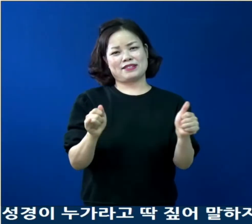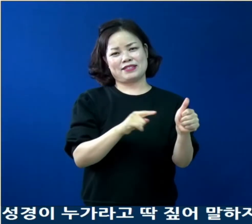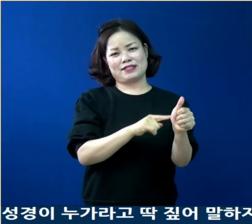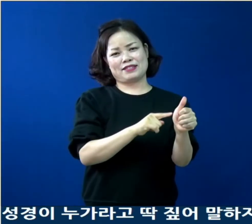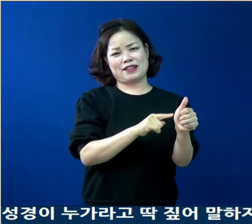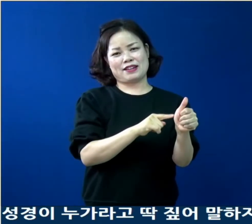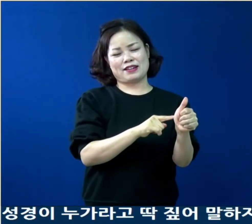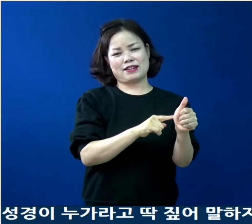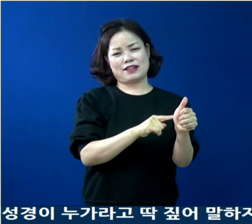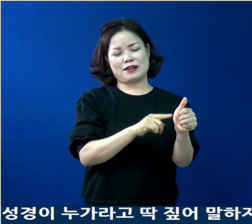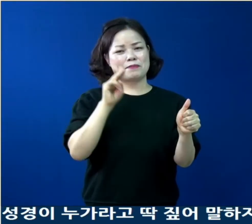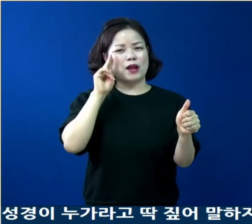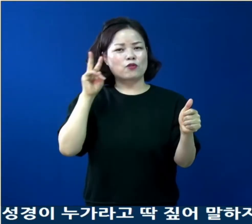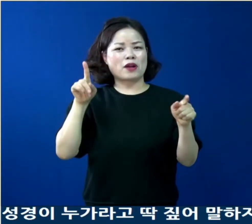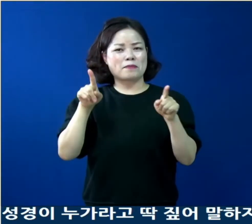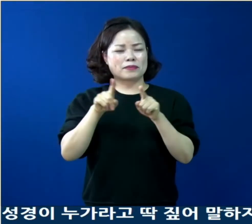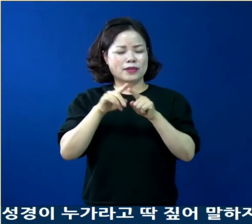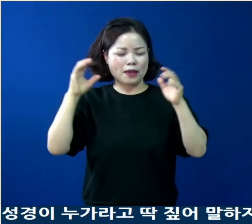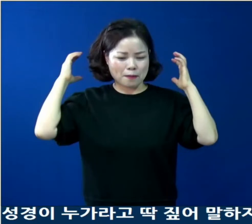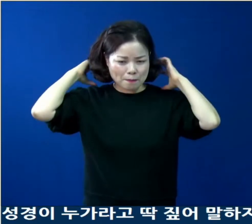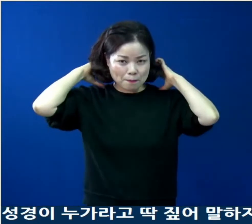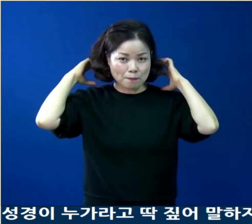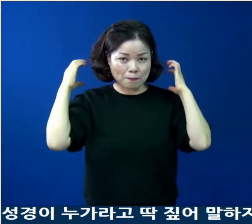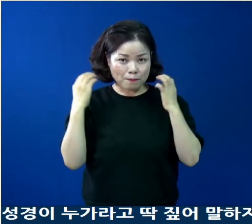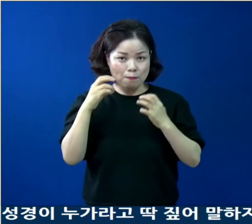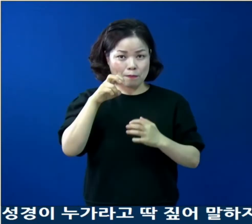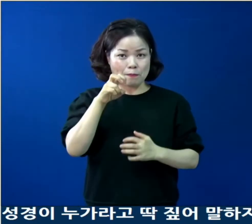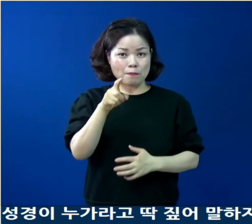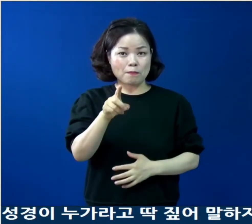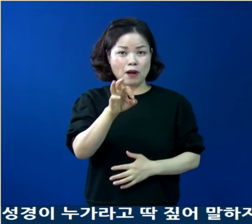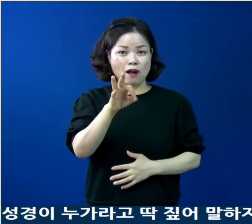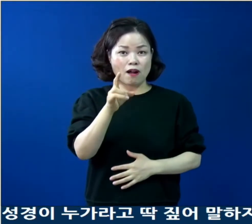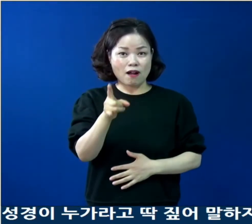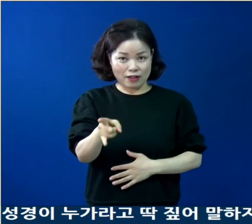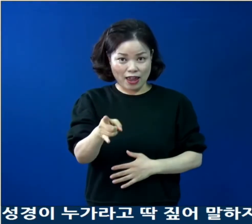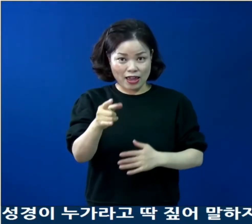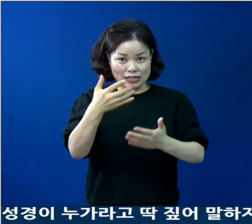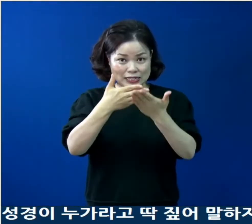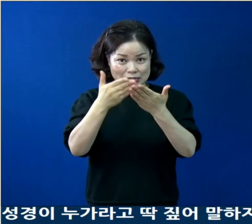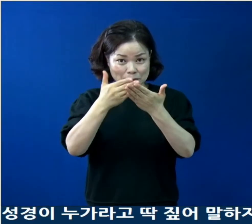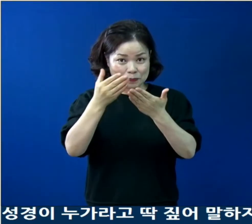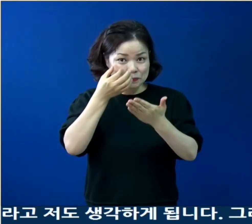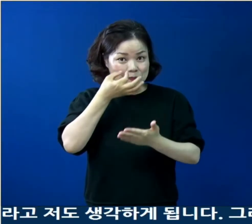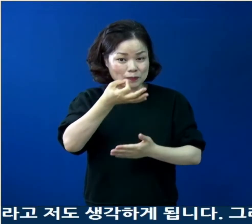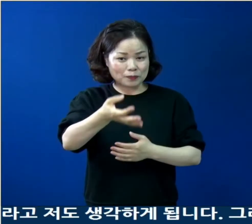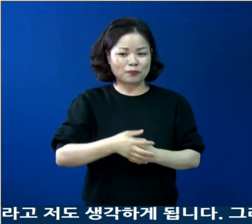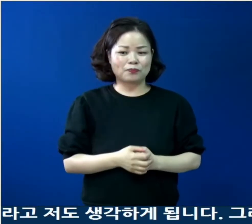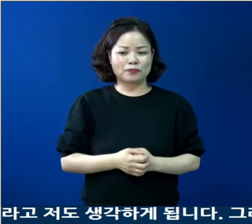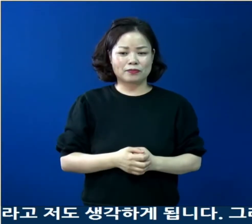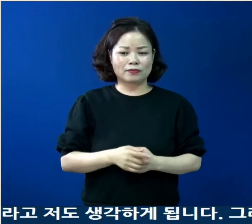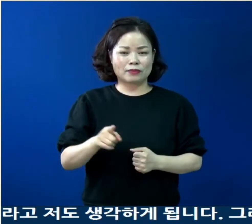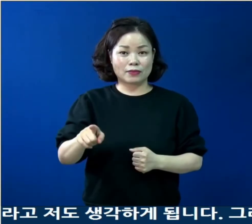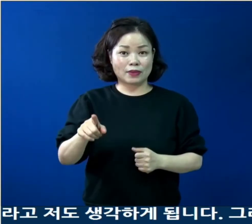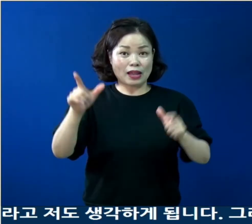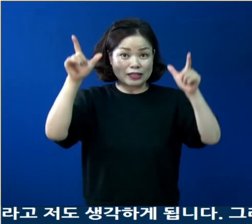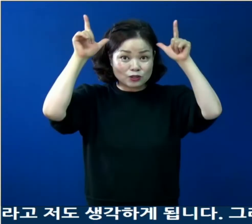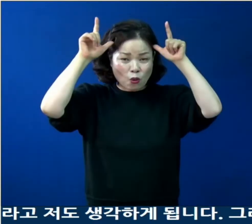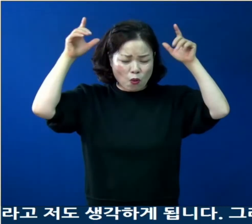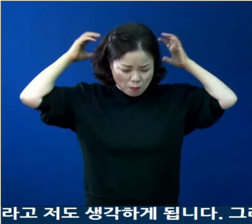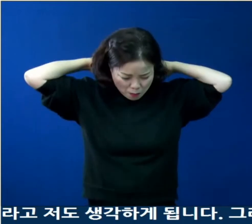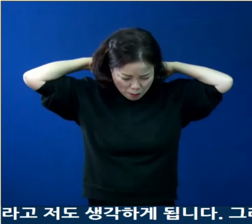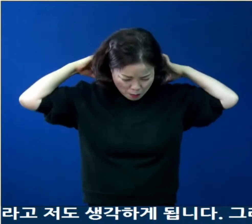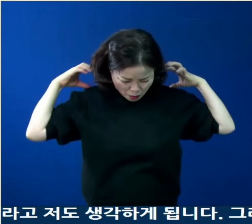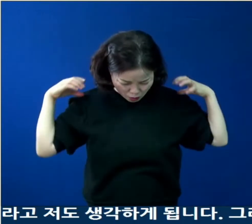바울과 멍에를 같이 앉아라는 거죠. 멍에 그림 하나 볼까요? 멍에 그림 좀 보여주셔요. 이거 멍에죠.